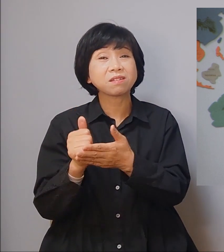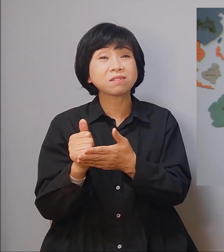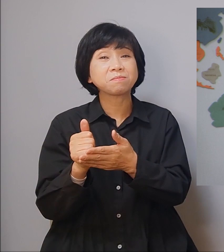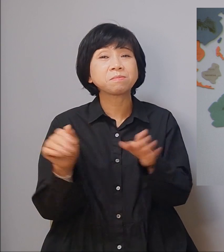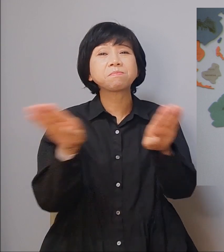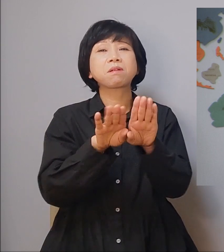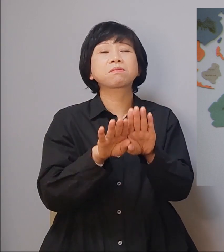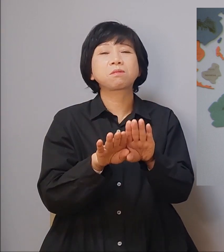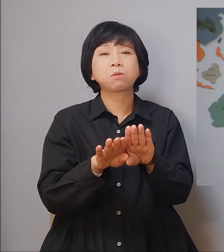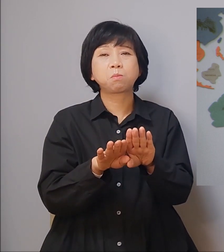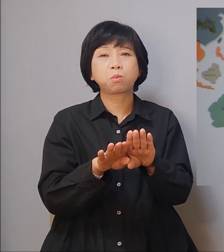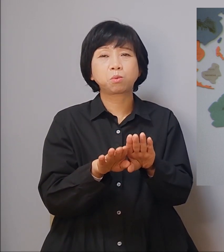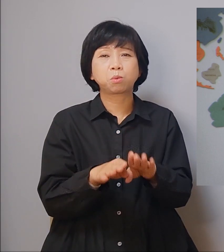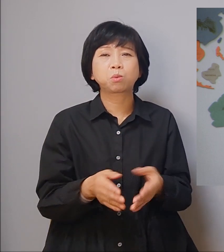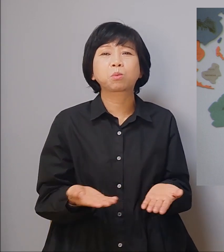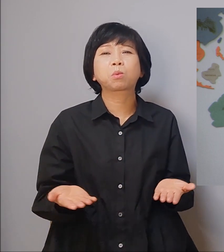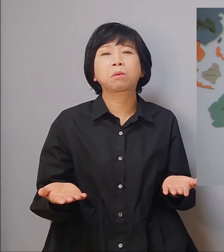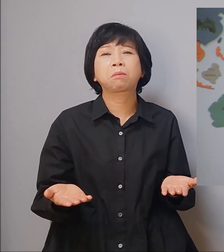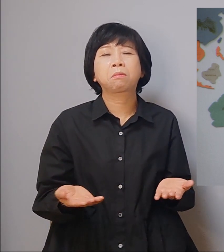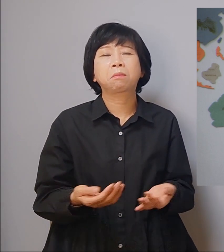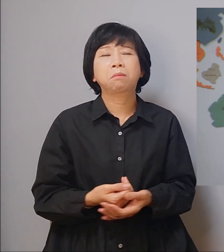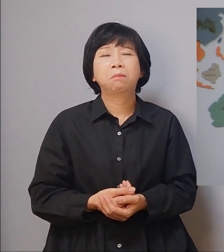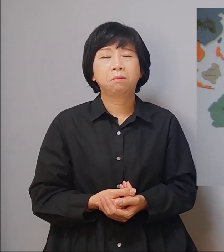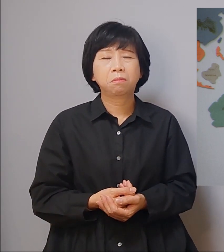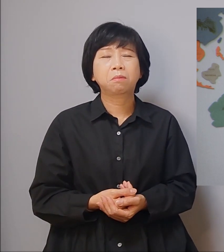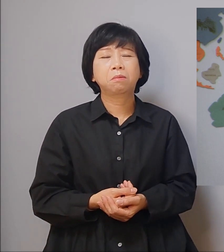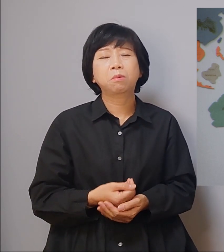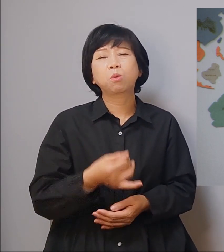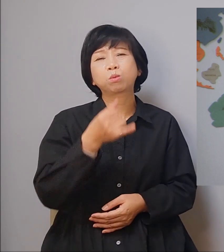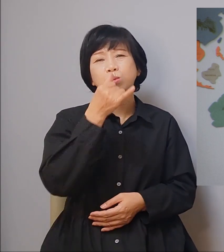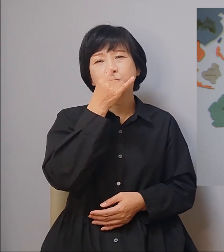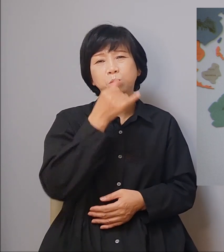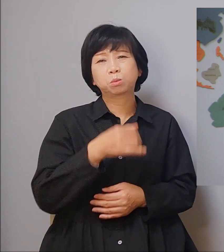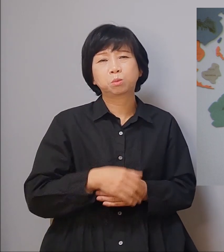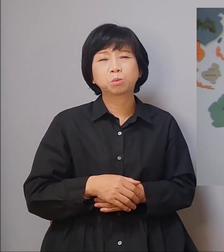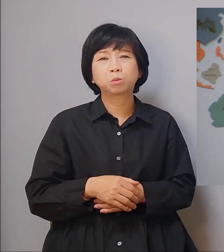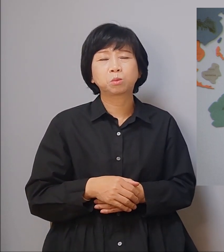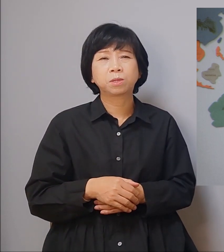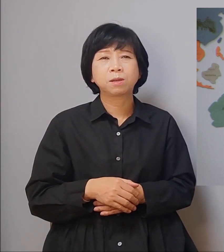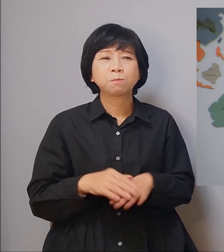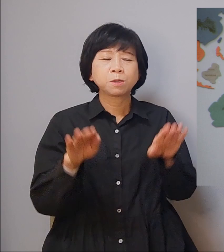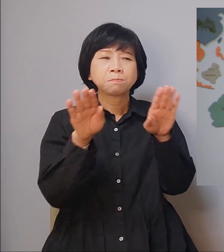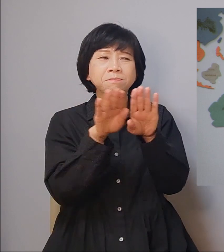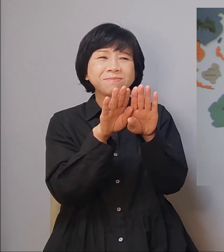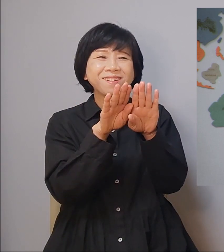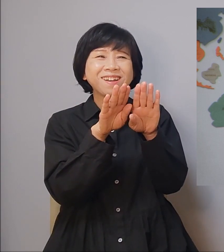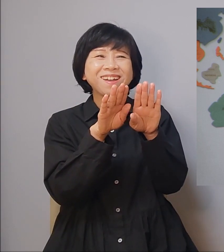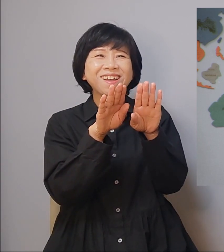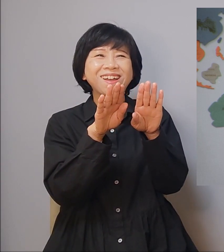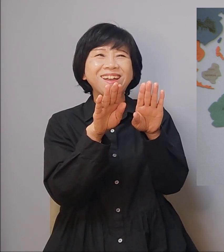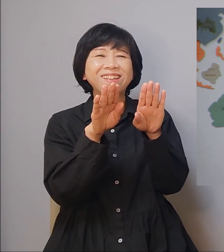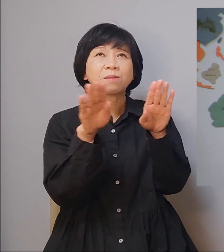문을 쾅 닫아버리실 때가 있습니다. 다 왔는데